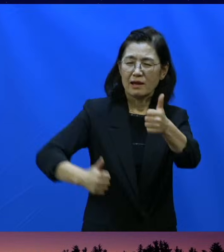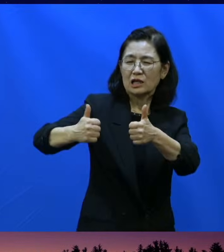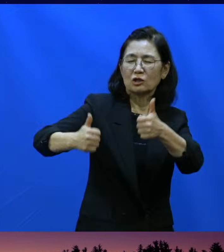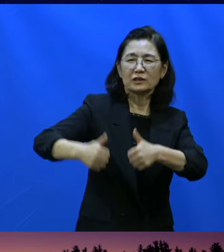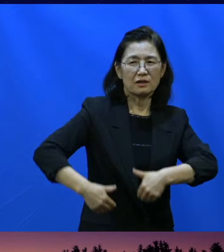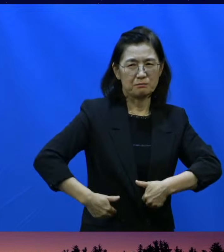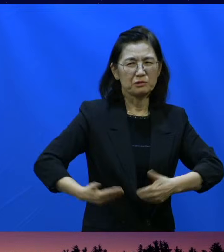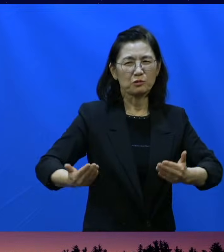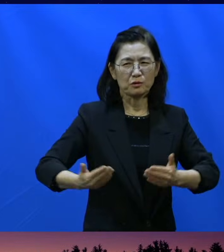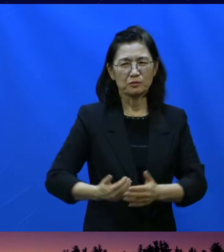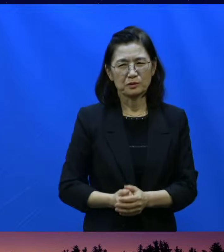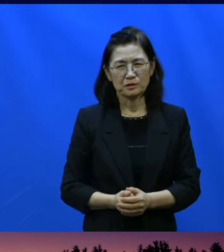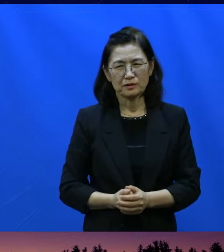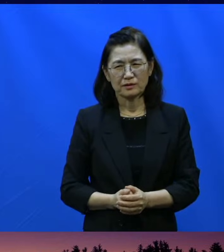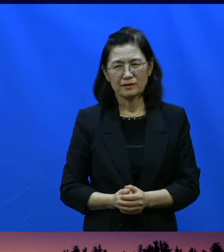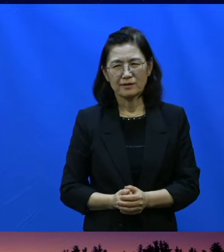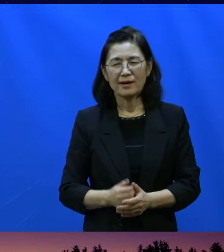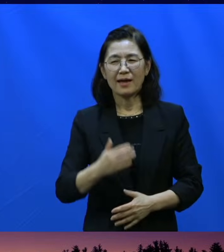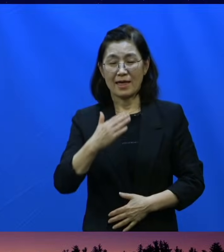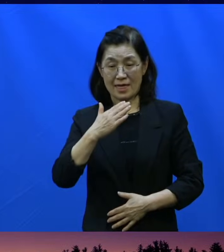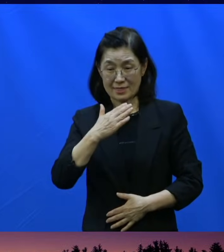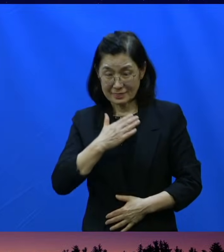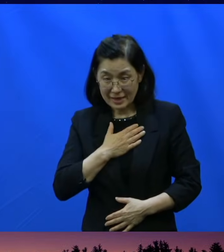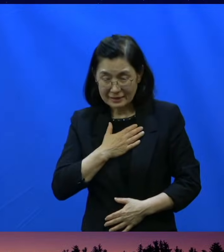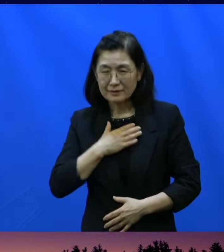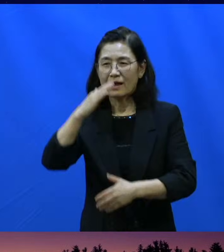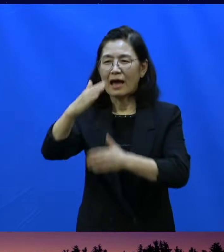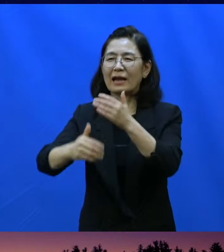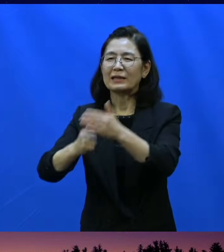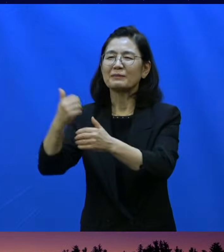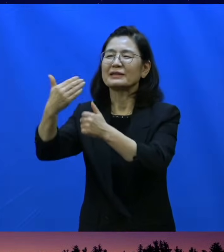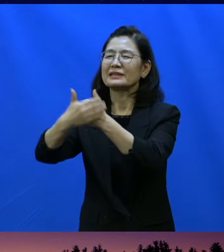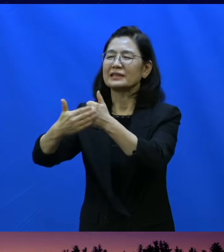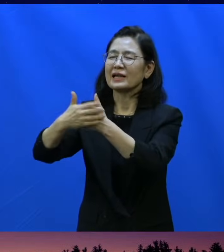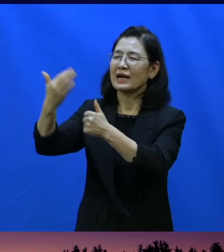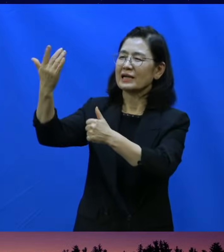없어요, 여러분. 나에게 하나님의 은혜가 임하면 되는 거예요.